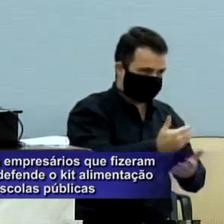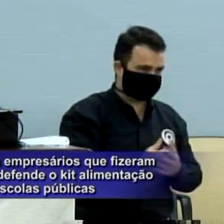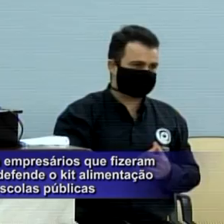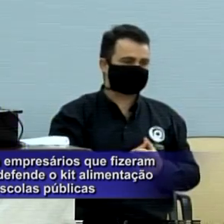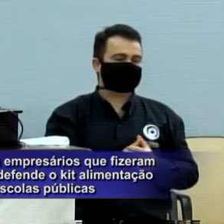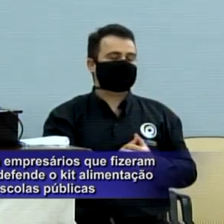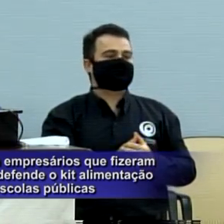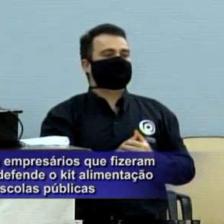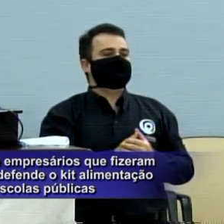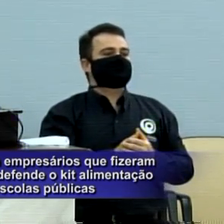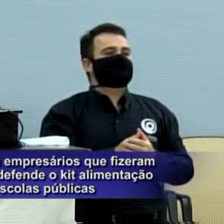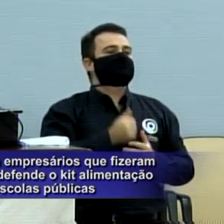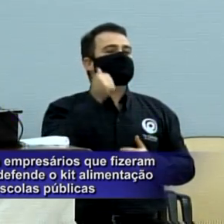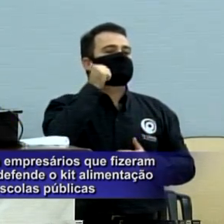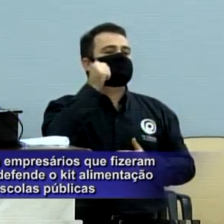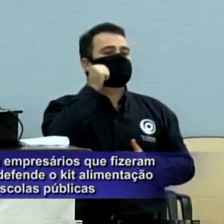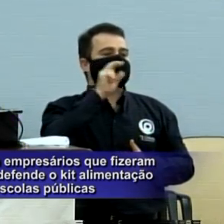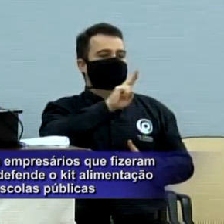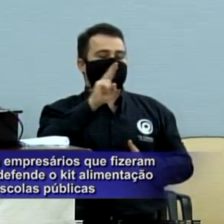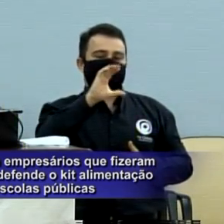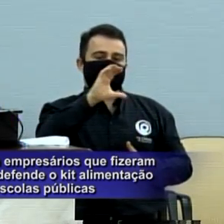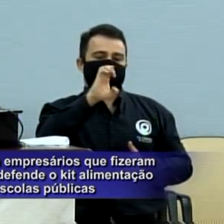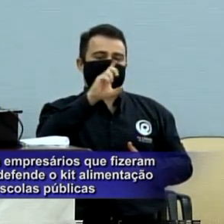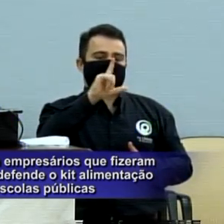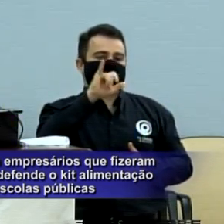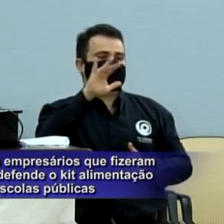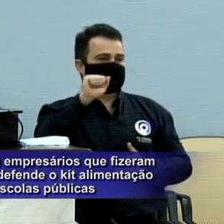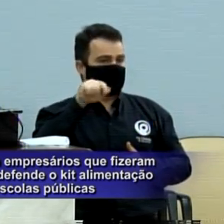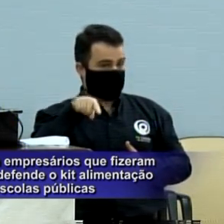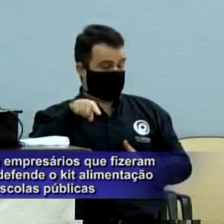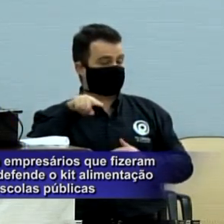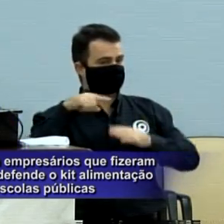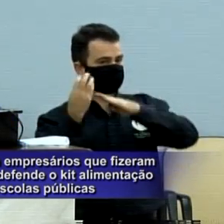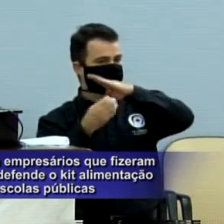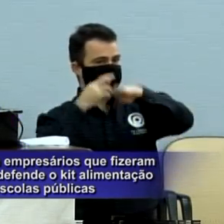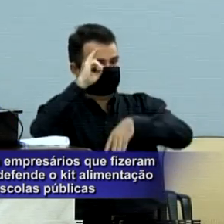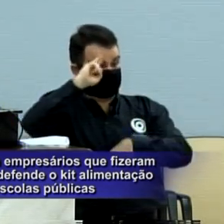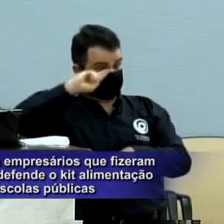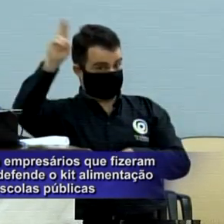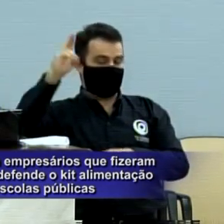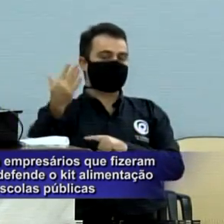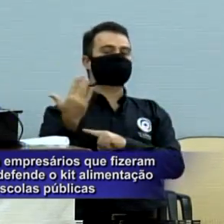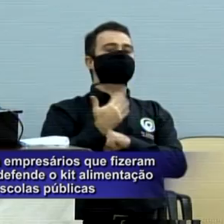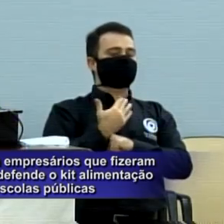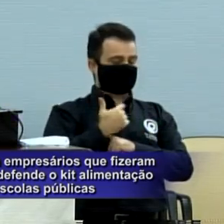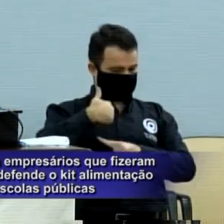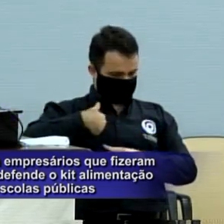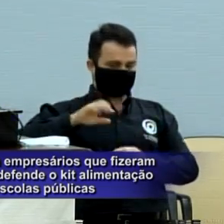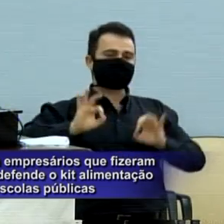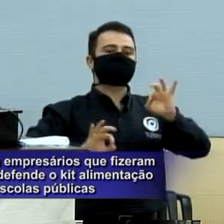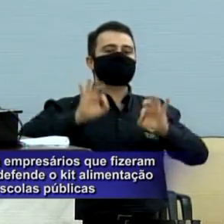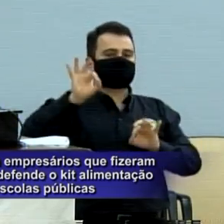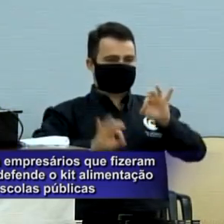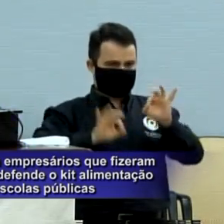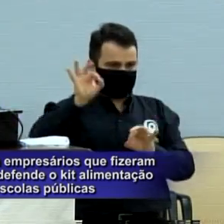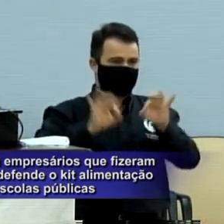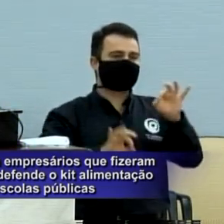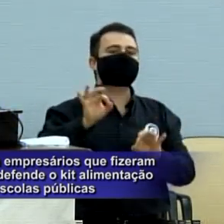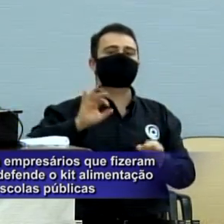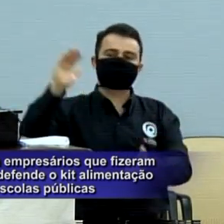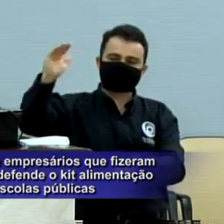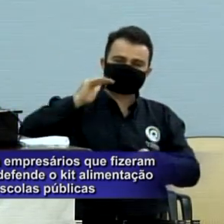Também a empresária Cecília De Carli, que contribuiu para o nosso projeto, contribuindo com cestas